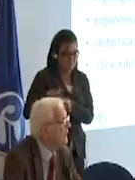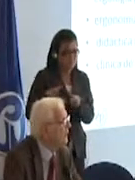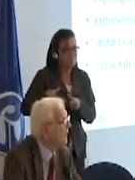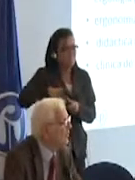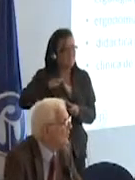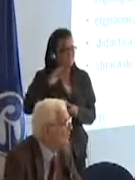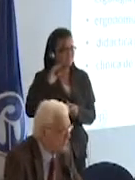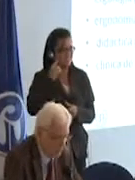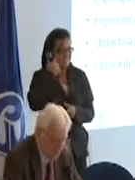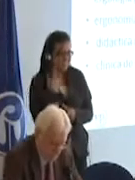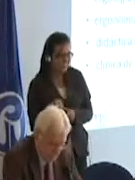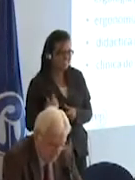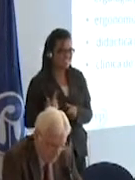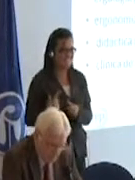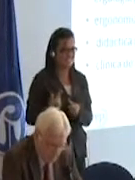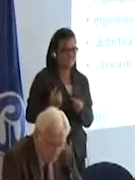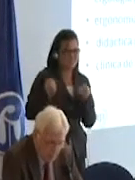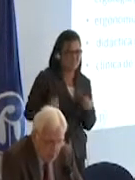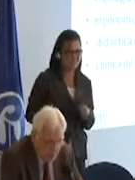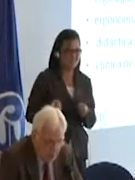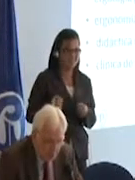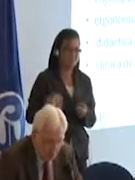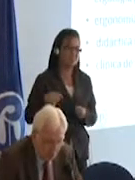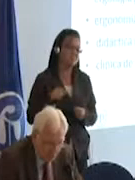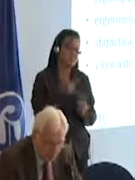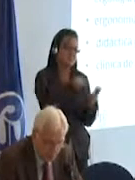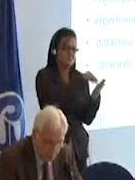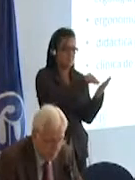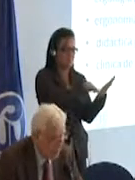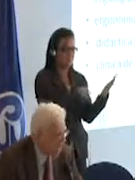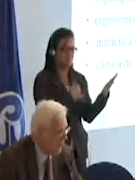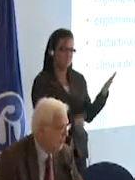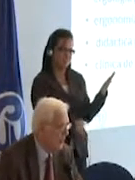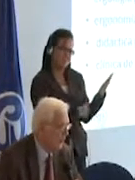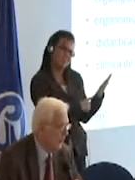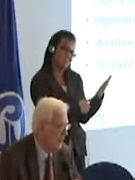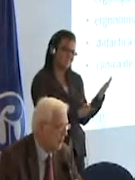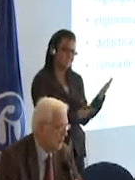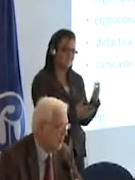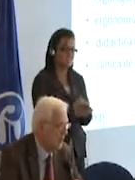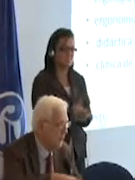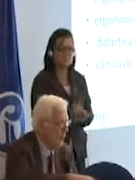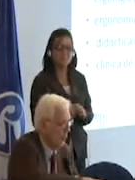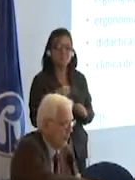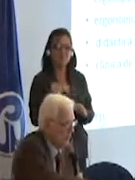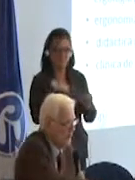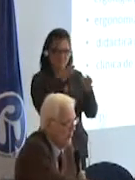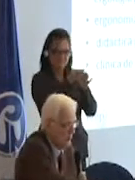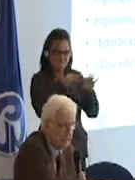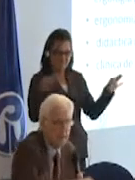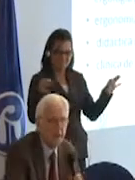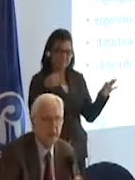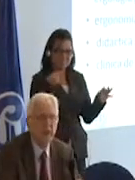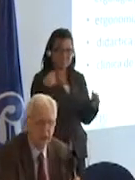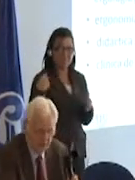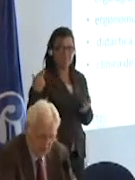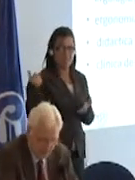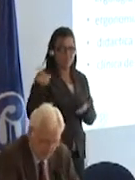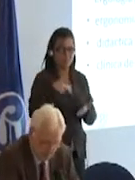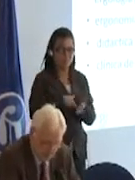que lo que se encuentra en las prescripciones. Les voy a citar una frase de Yves